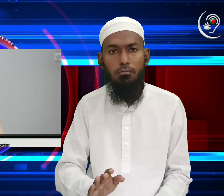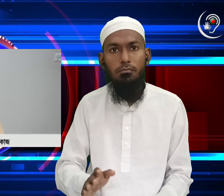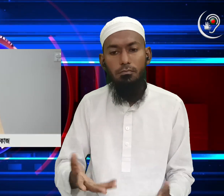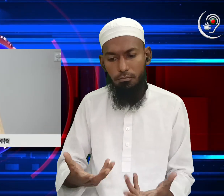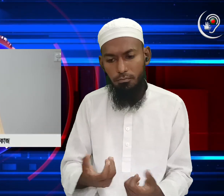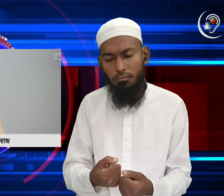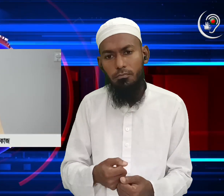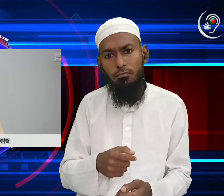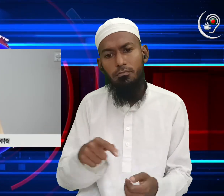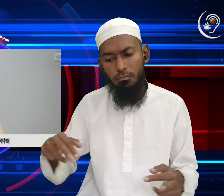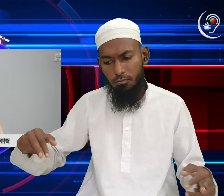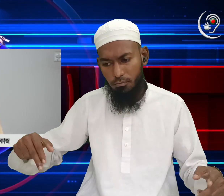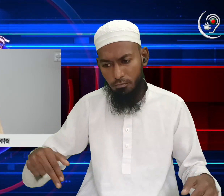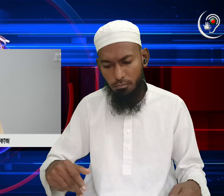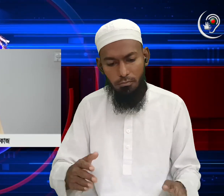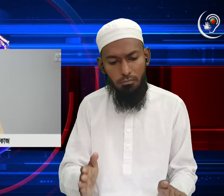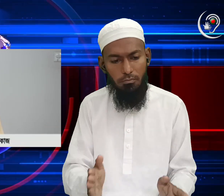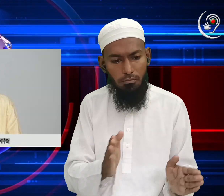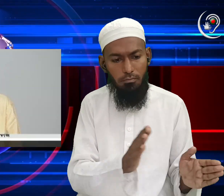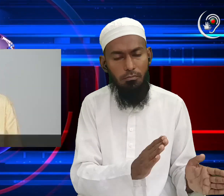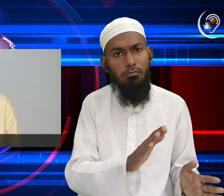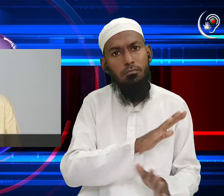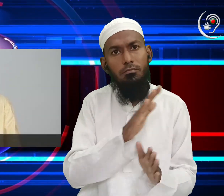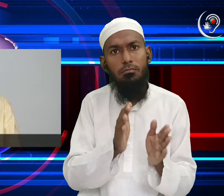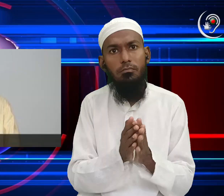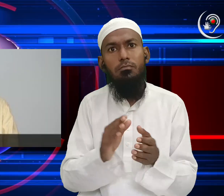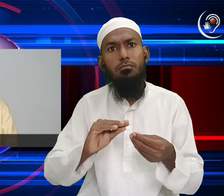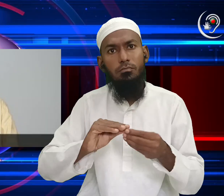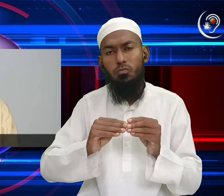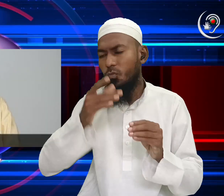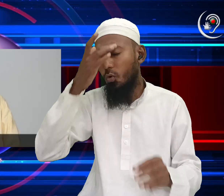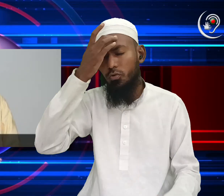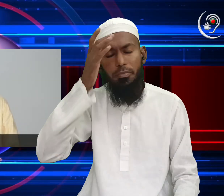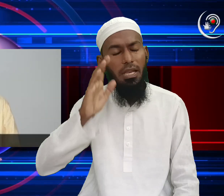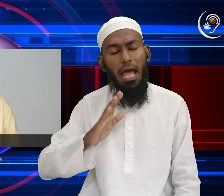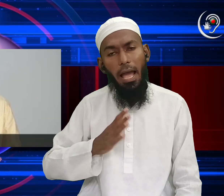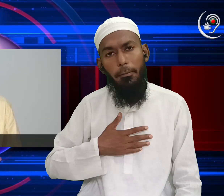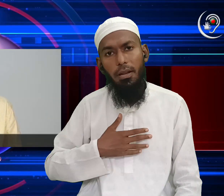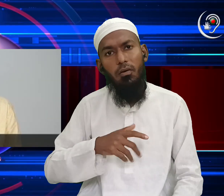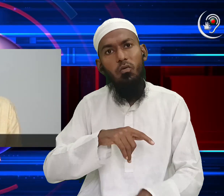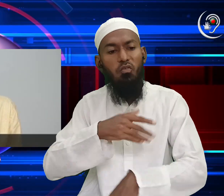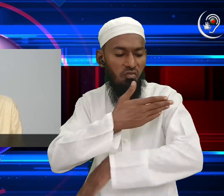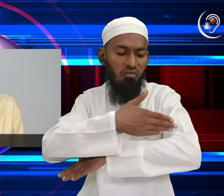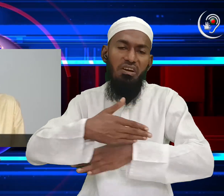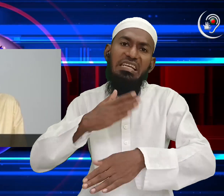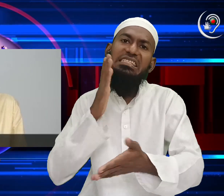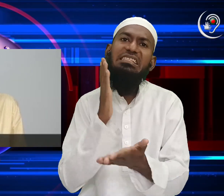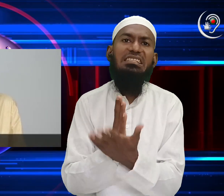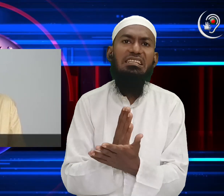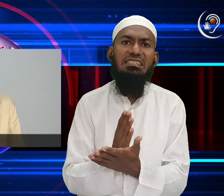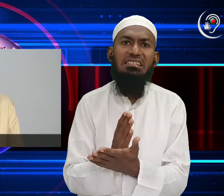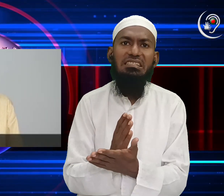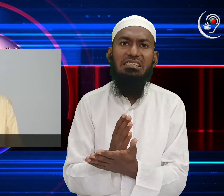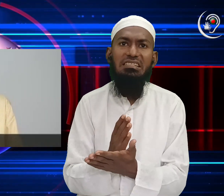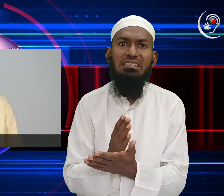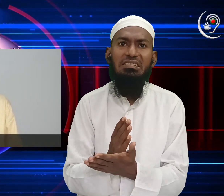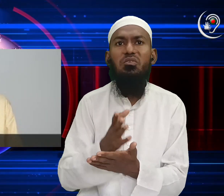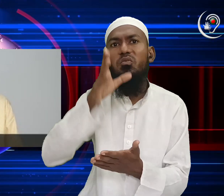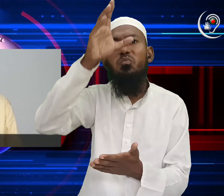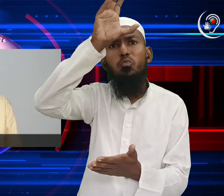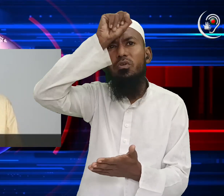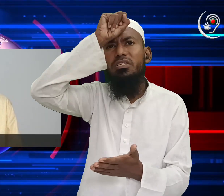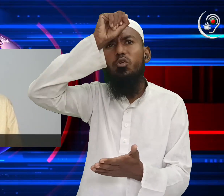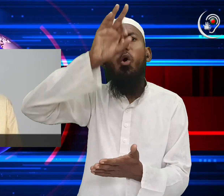দেবো, সেটা যে কোনো প্রস্তাবে আমরা রাজি আছি। সর্বশেষ সিদ্ধান্ত প্রাইম মিনিস্টারই দিবে না, যদি তারা একমত না হয়। আর একমত হলে তো এটা দূরে যাওয়ার